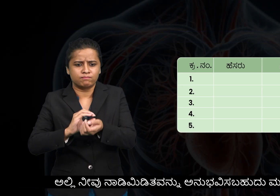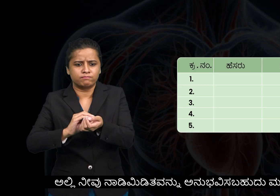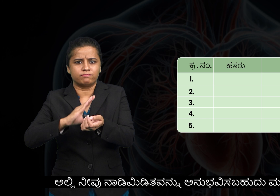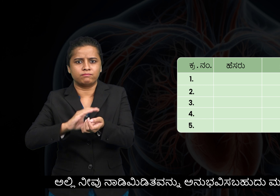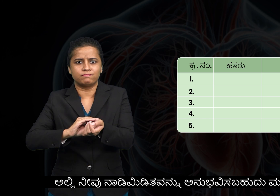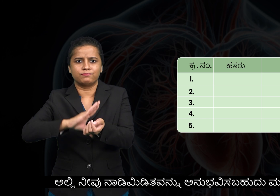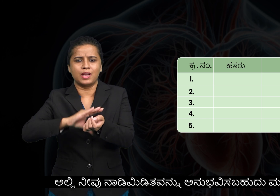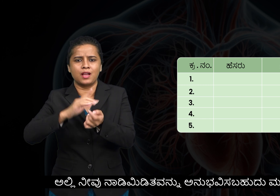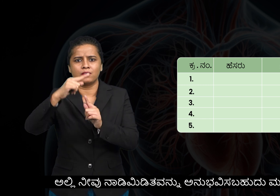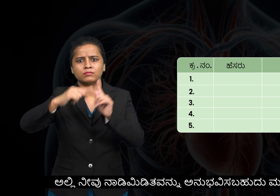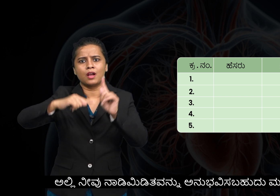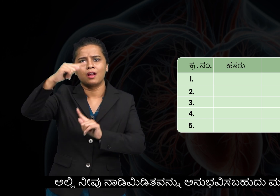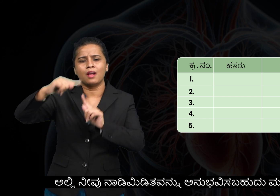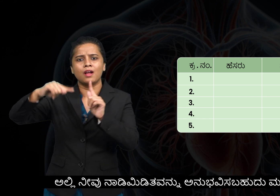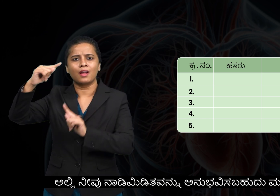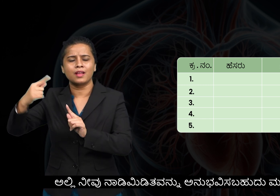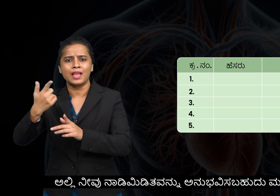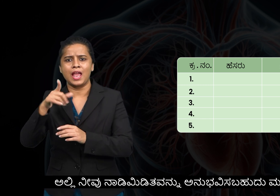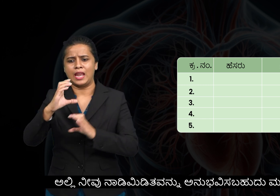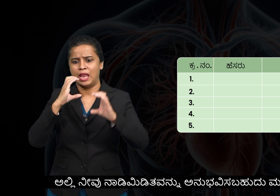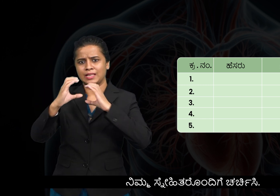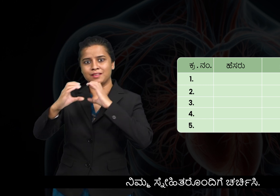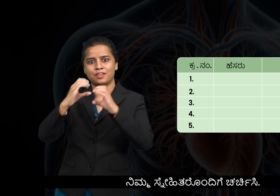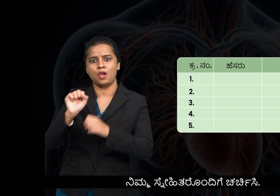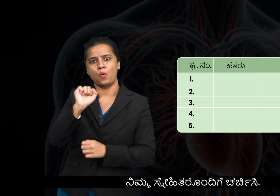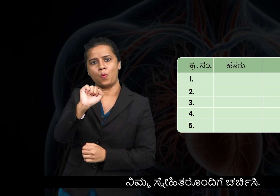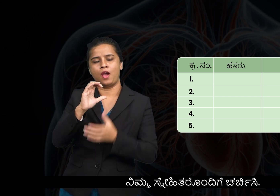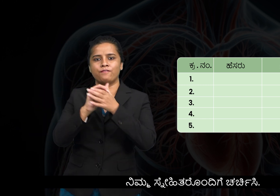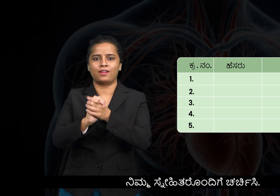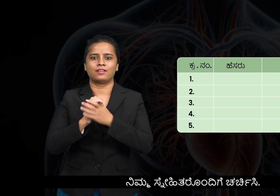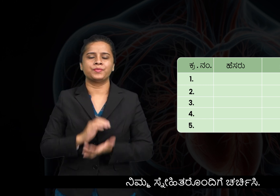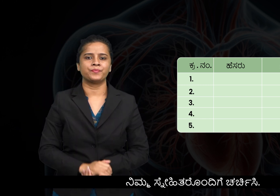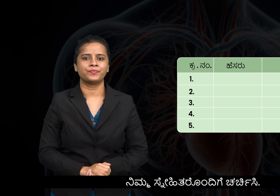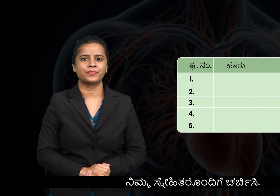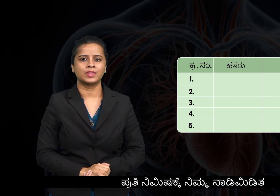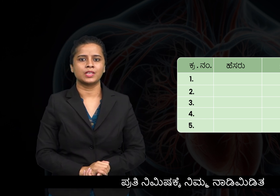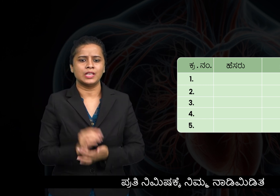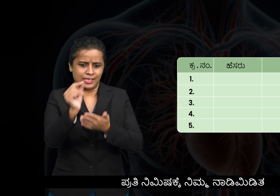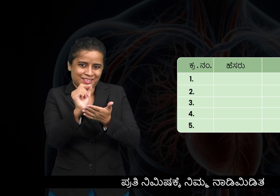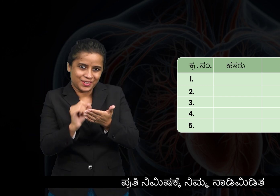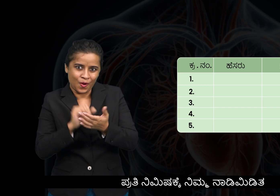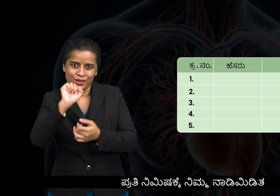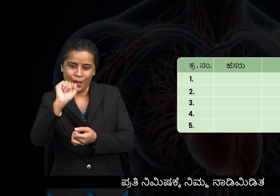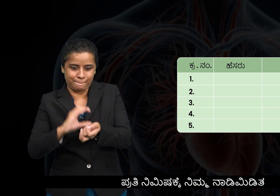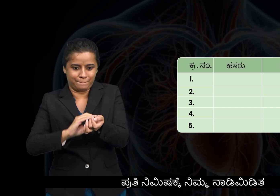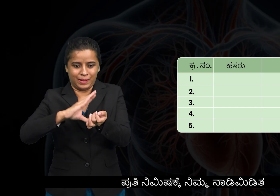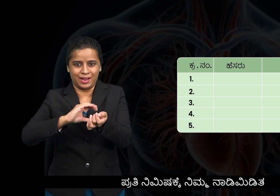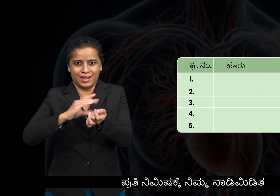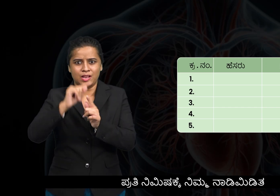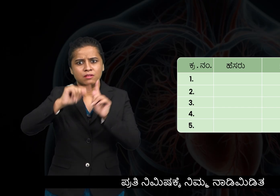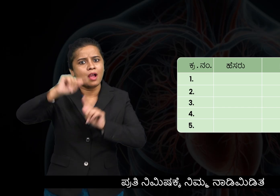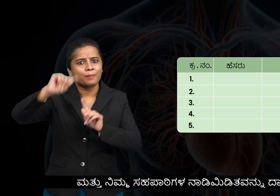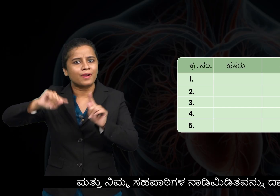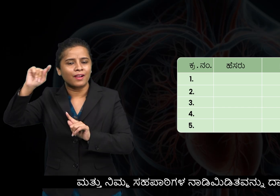ನಾಡಿ ಮಿಡಿತವನ್ನು ಅನುಭವಿಸಬಹುದು ಮತ್ತು ಅದನ್ನು ನಿಮ್ಮ ಸ್ನೇಹಿತರೊಂದಿಗೆ ಚರ್ಚಿಸಿ. ಪ್ರತಿ ನಿಮಿಷಕ್ಕೆ ನಿಮ್ಮ